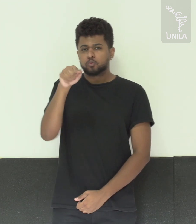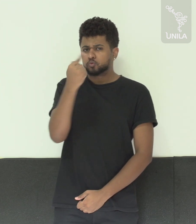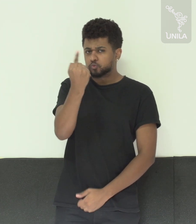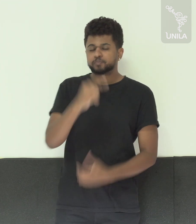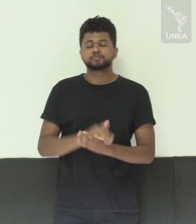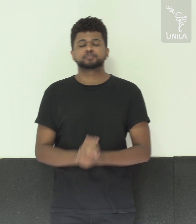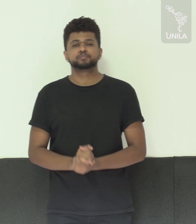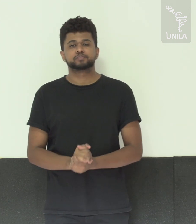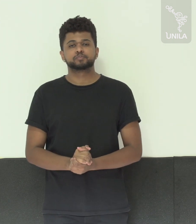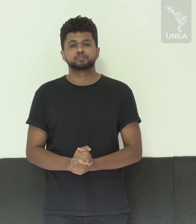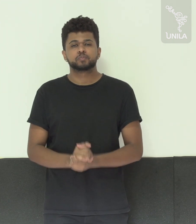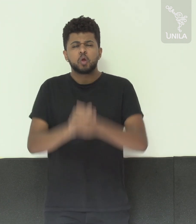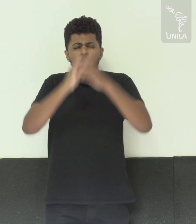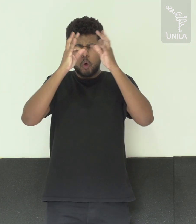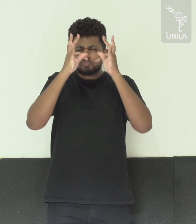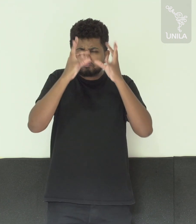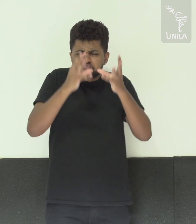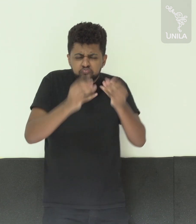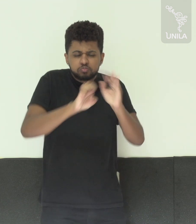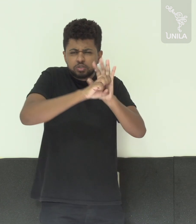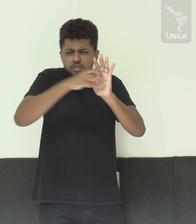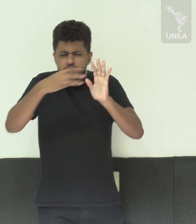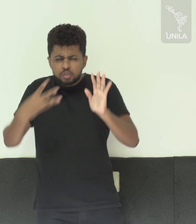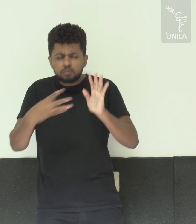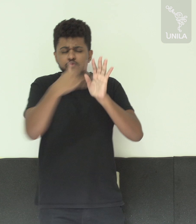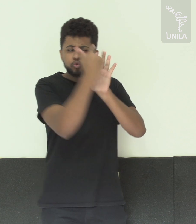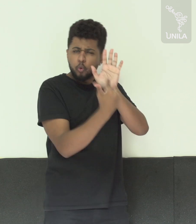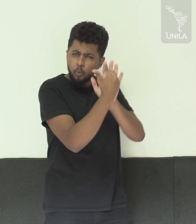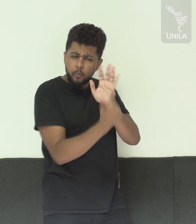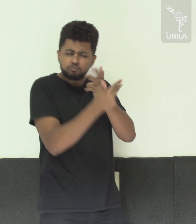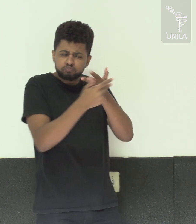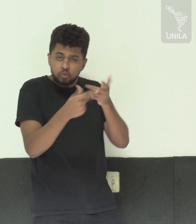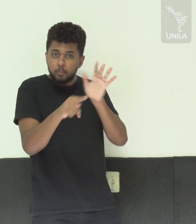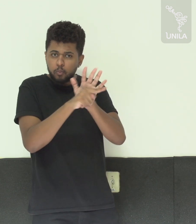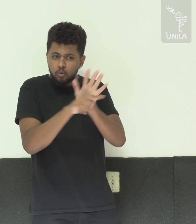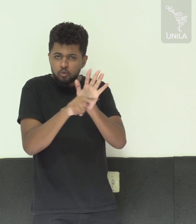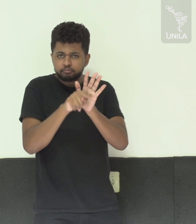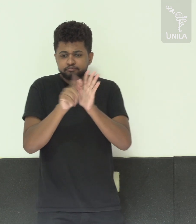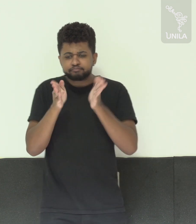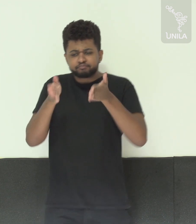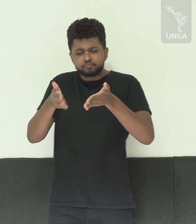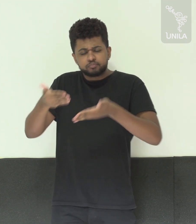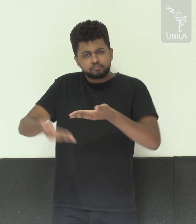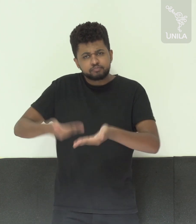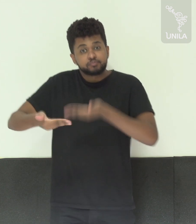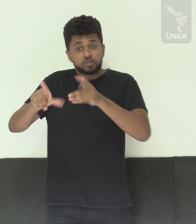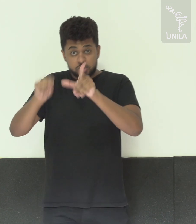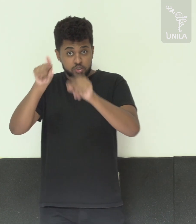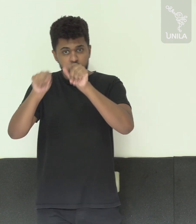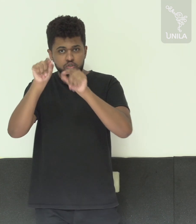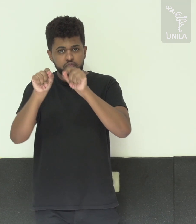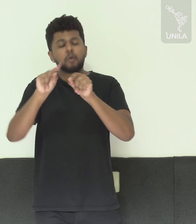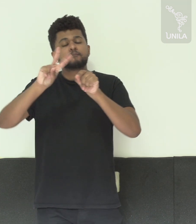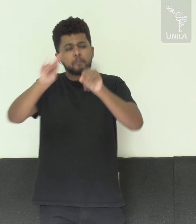1.1. Todos os editais e documentos referentes ao presente processo seletivo